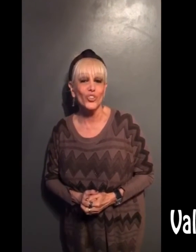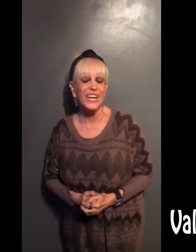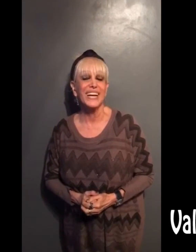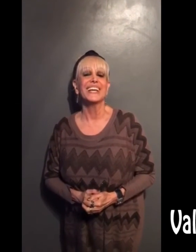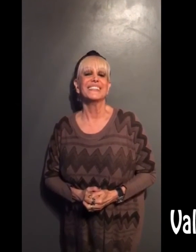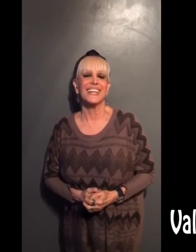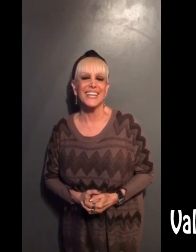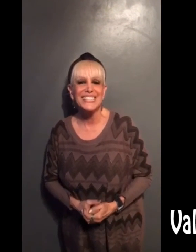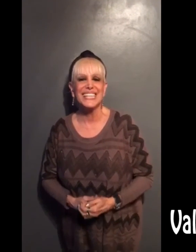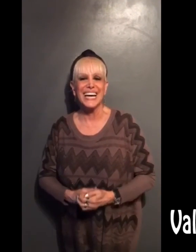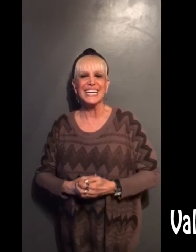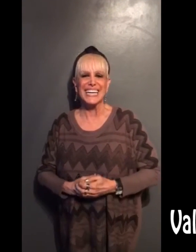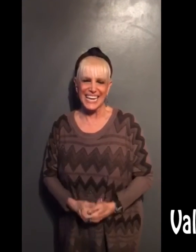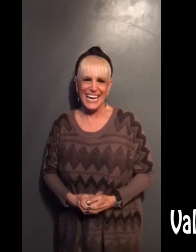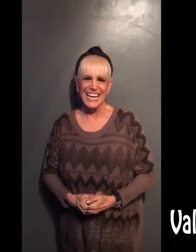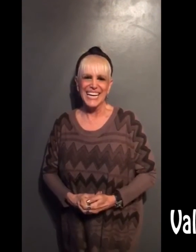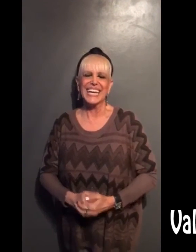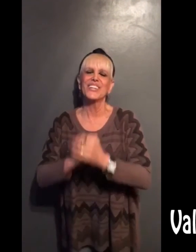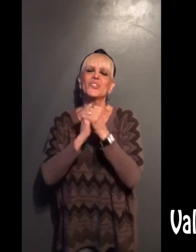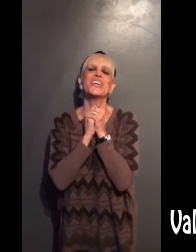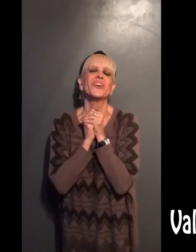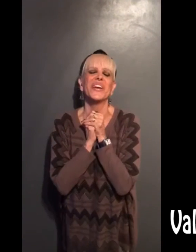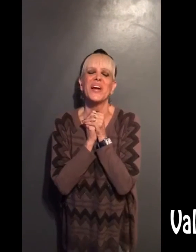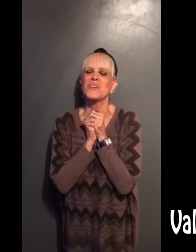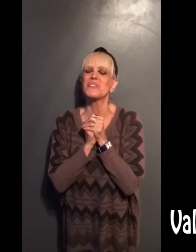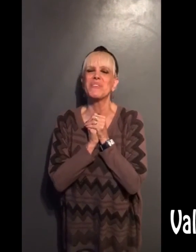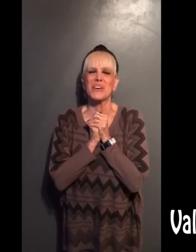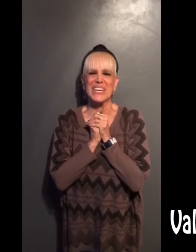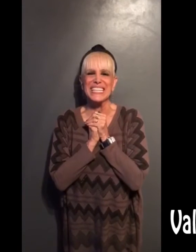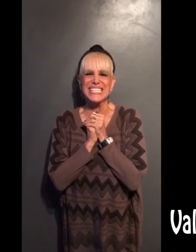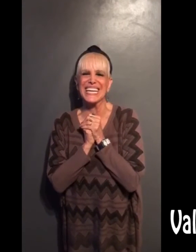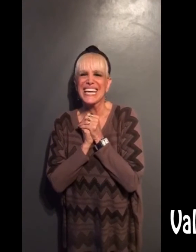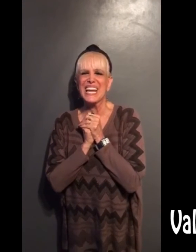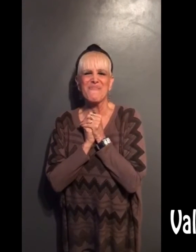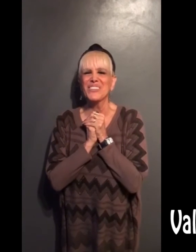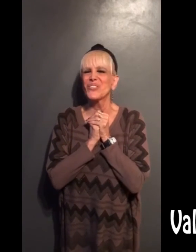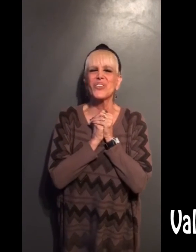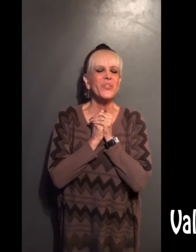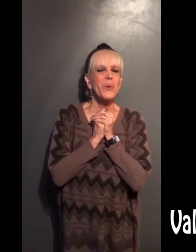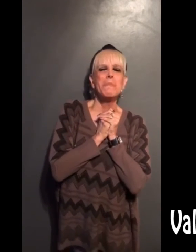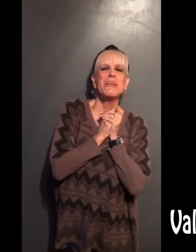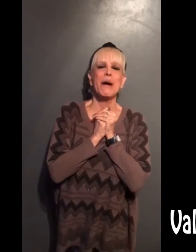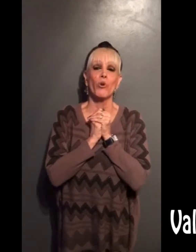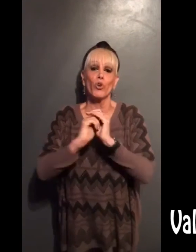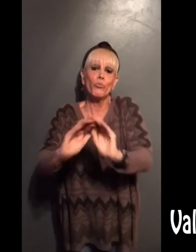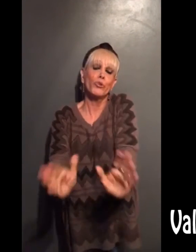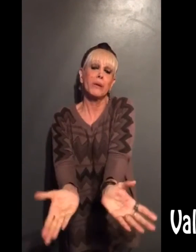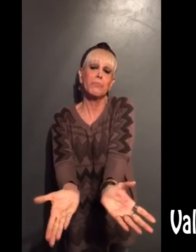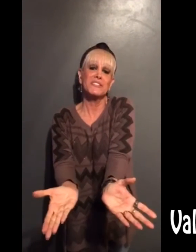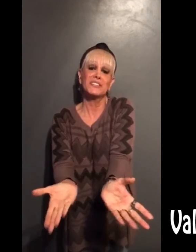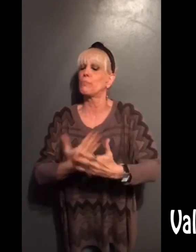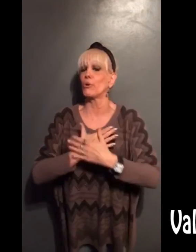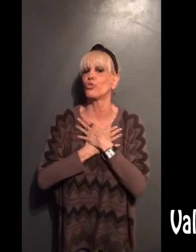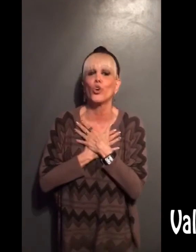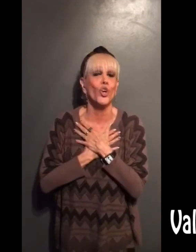gestora de esta idea. Queridos chicos de la escuela número 15, les mando todo mi amor. No puedo estar presente, pero estoy con